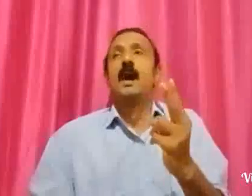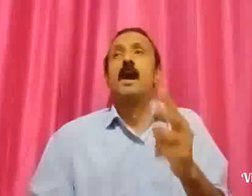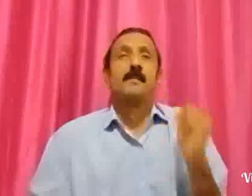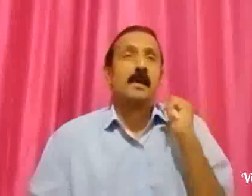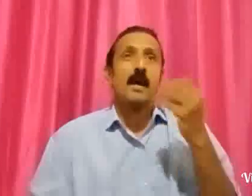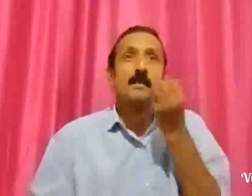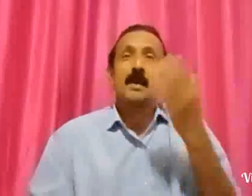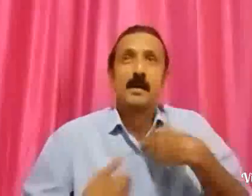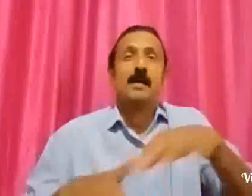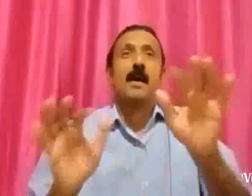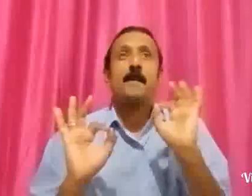അവളെ ആരും വിളിക്കണ്ടാവണേ.